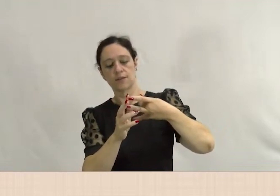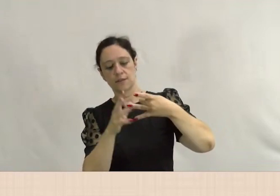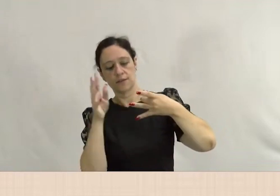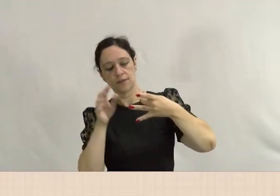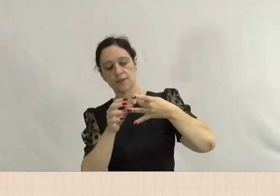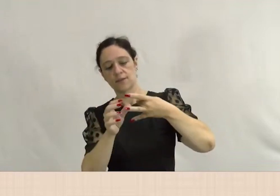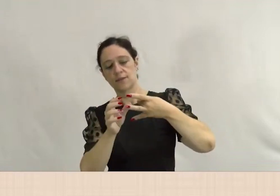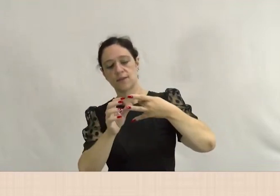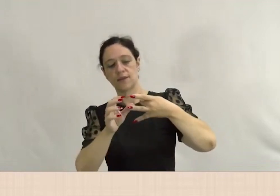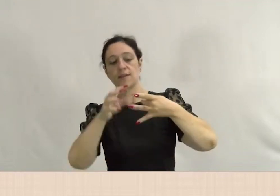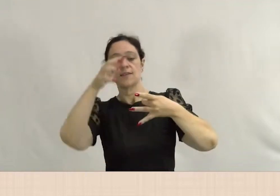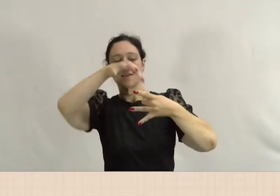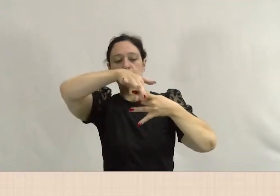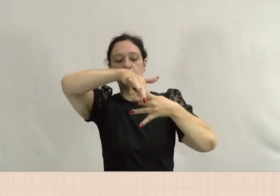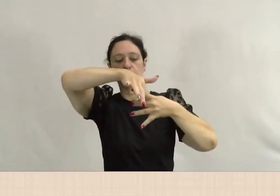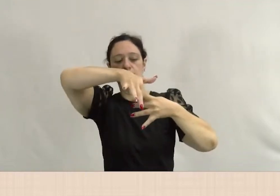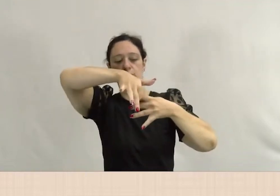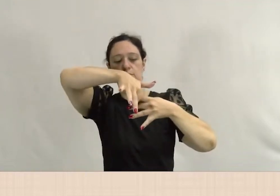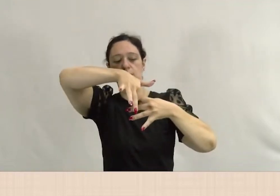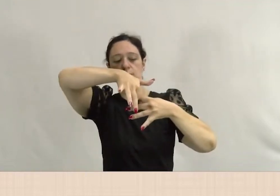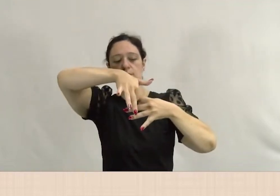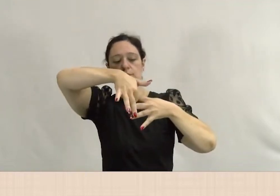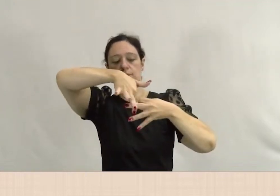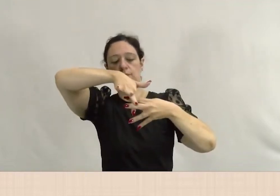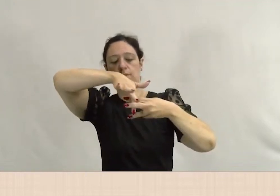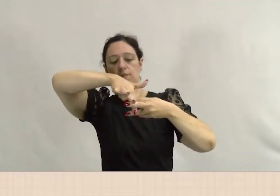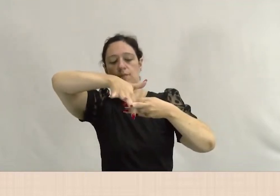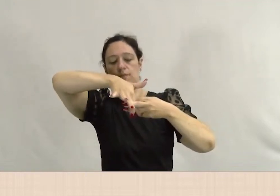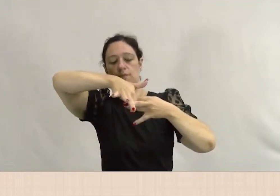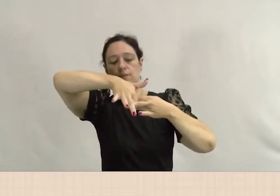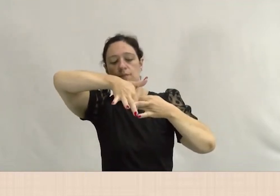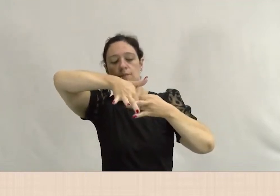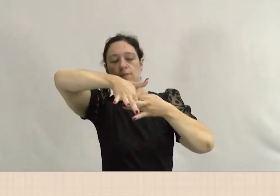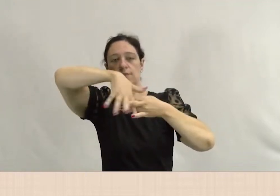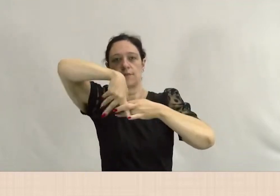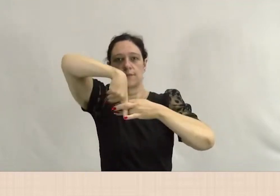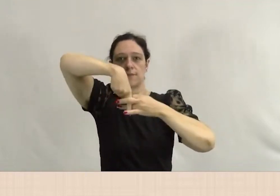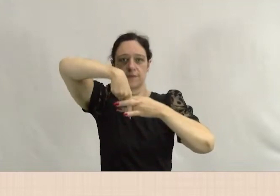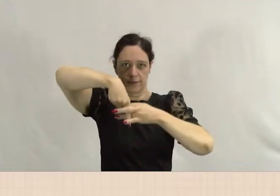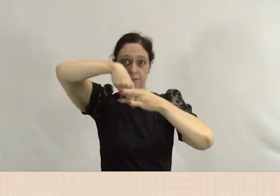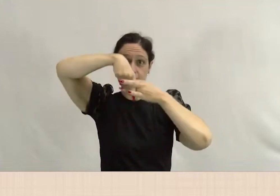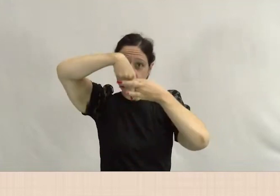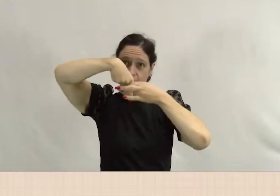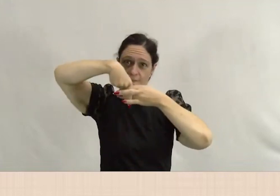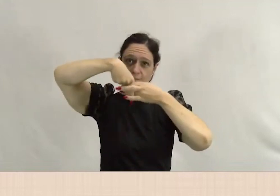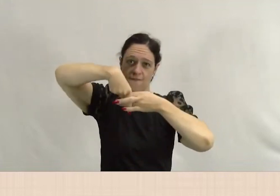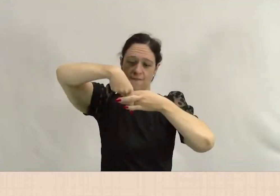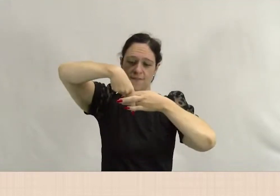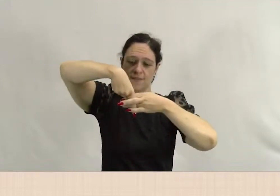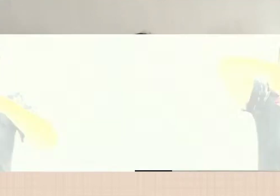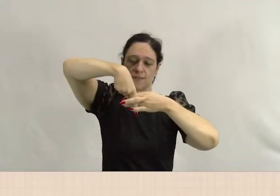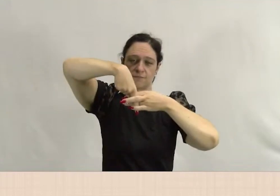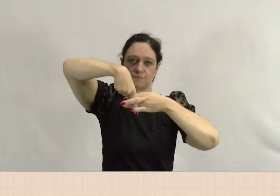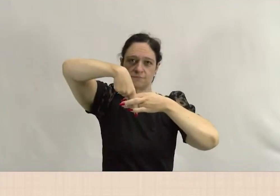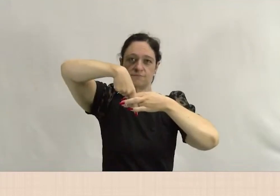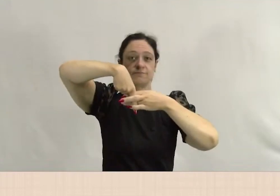atravessar um fio transversal. E quando o fio transversal passa de um lado para outro,